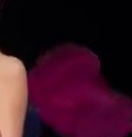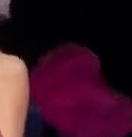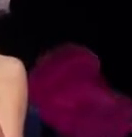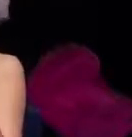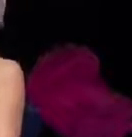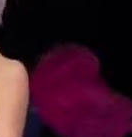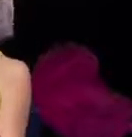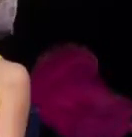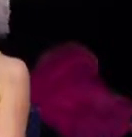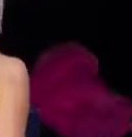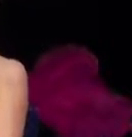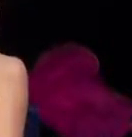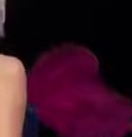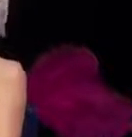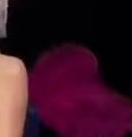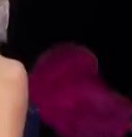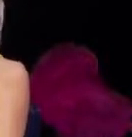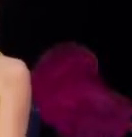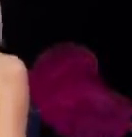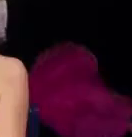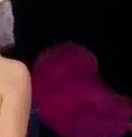Ben alors, il n'y a personne qui ouvre.